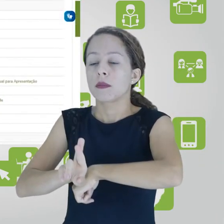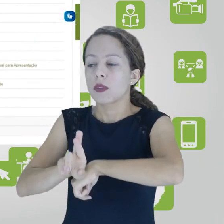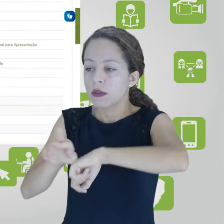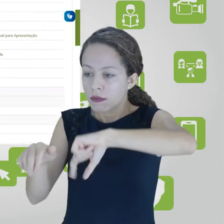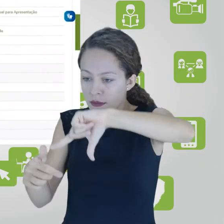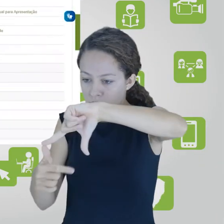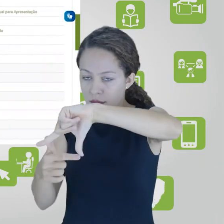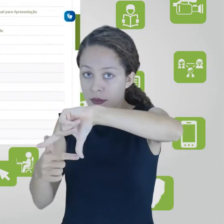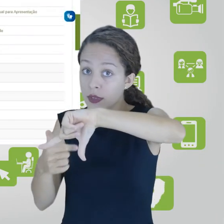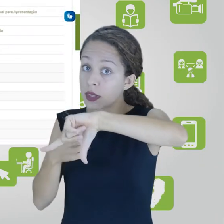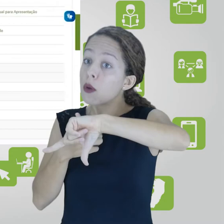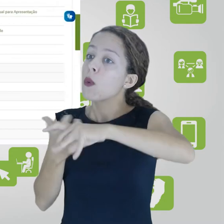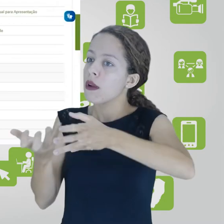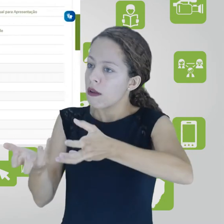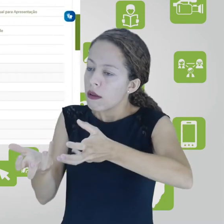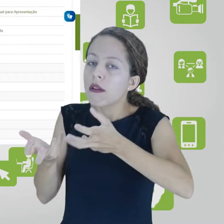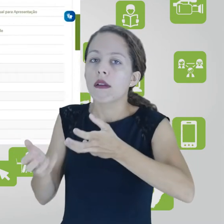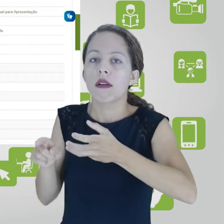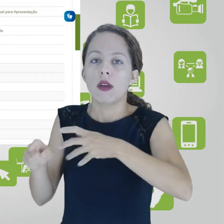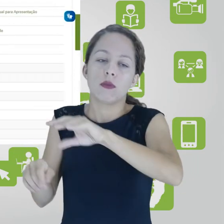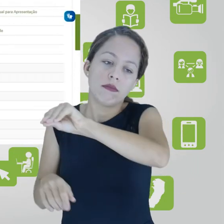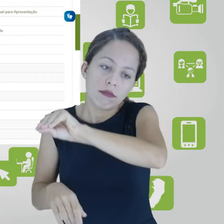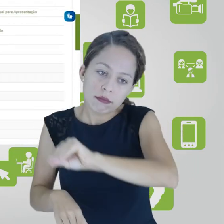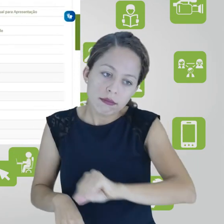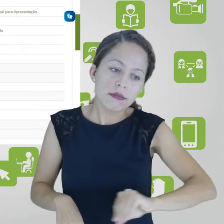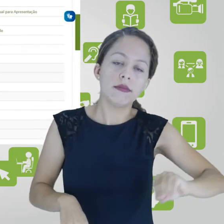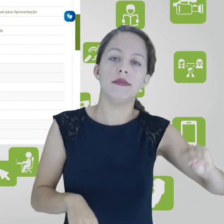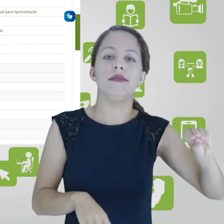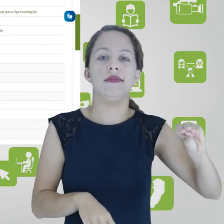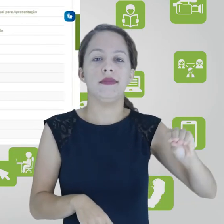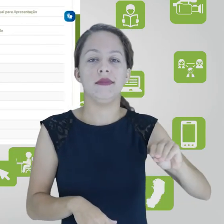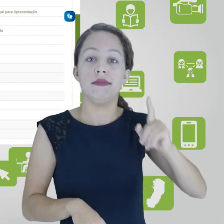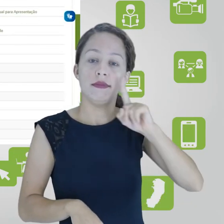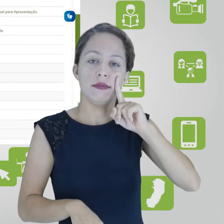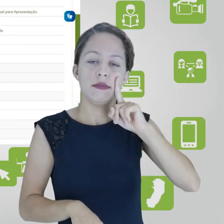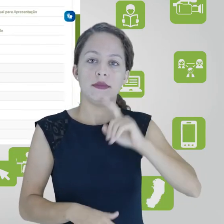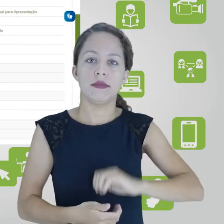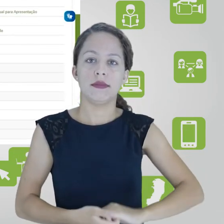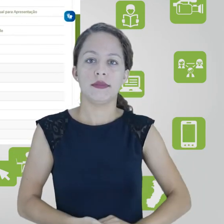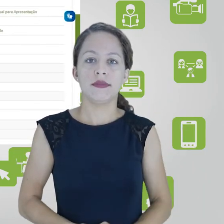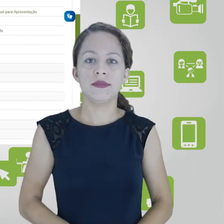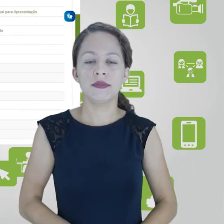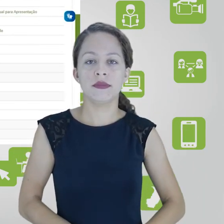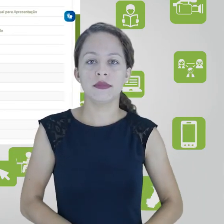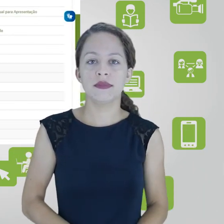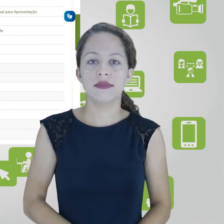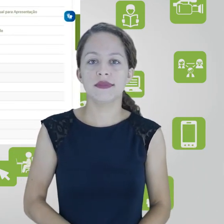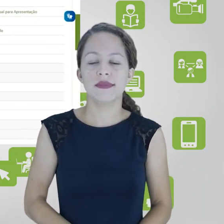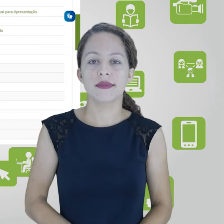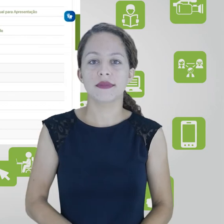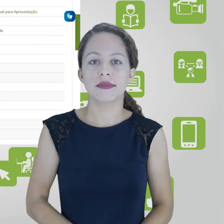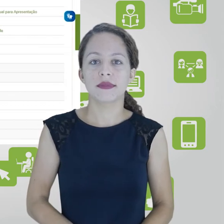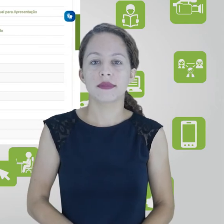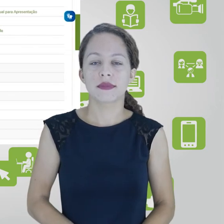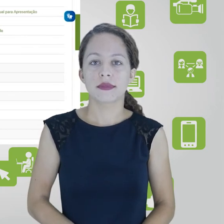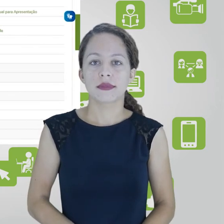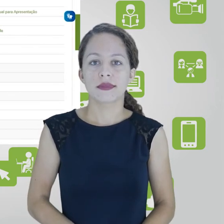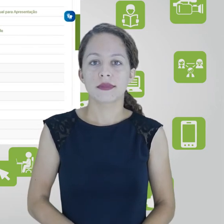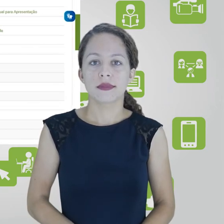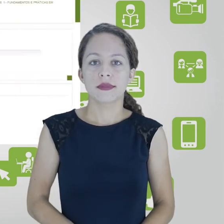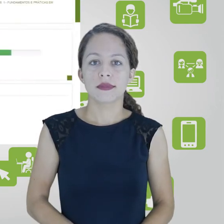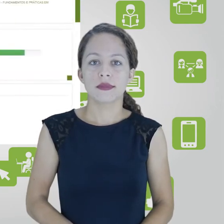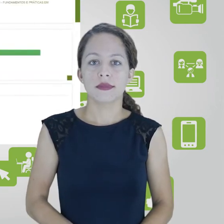o quadradinho... Recuperação, esse é o cantinho que eu quero que ele seja movido.